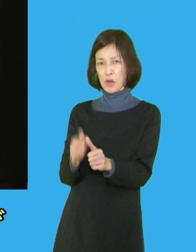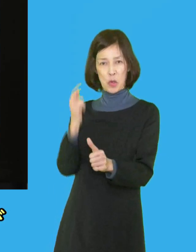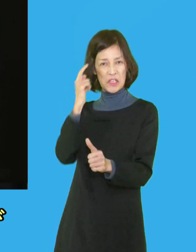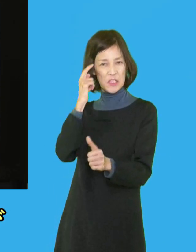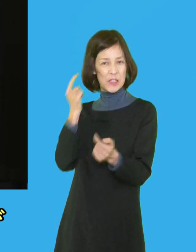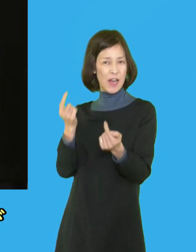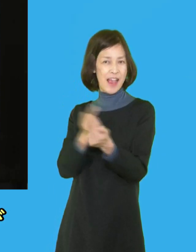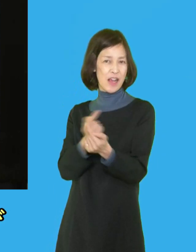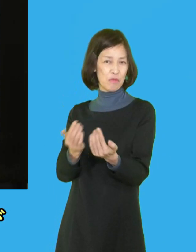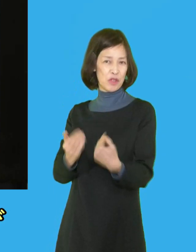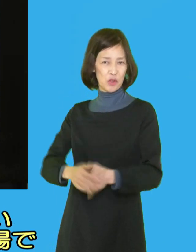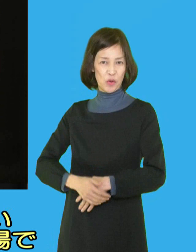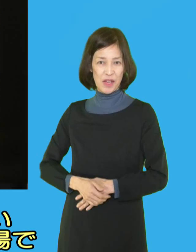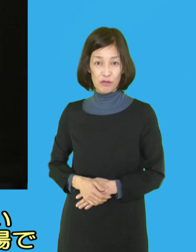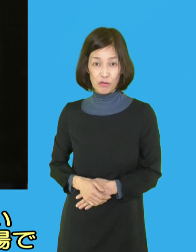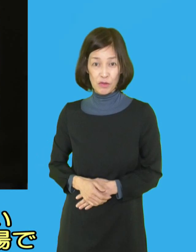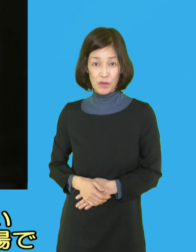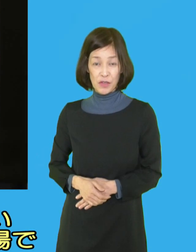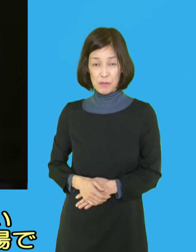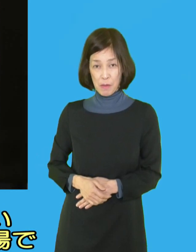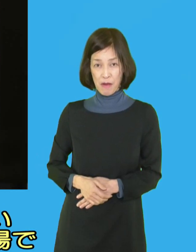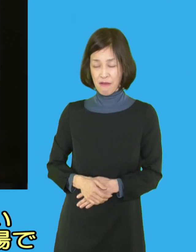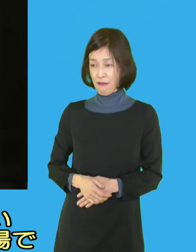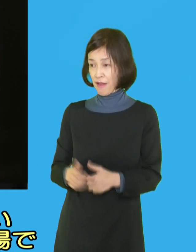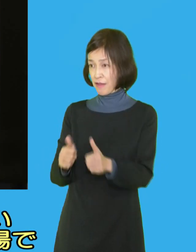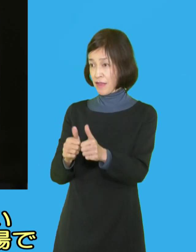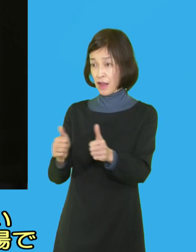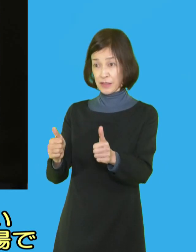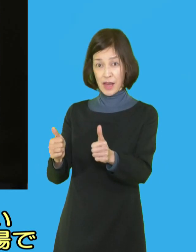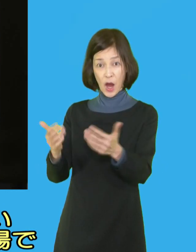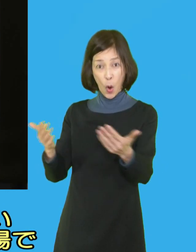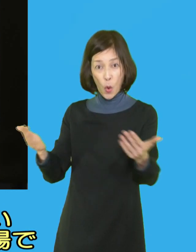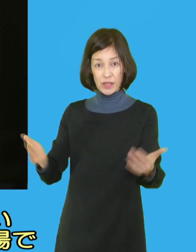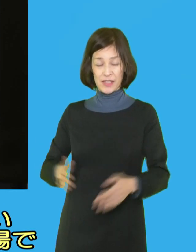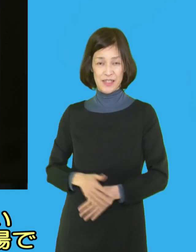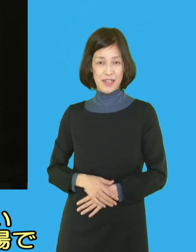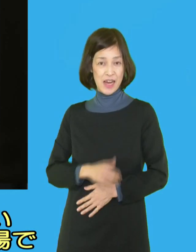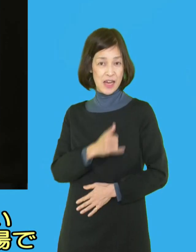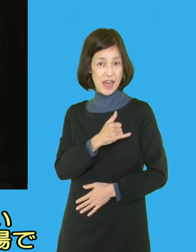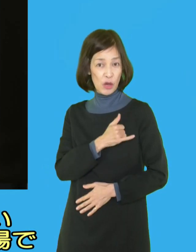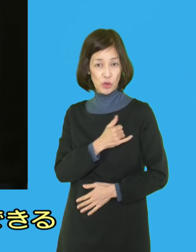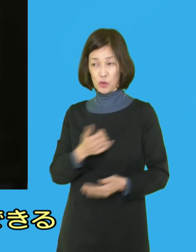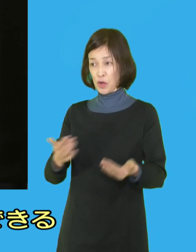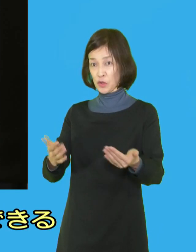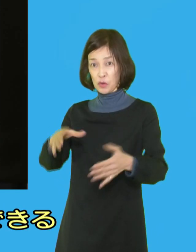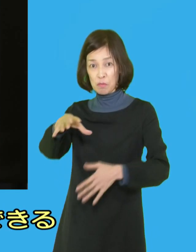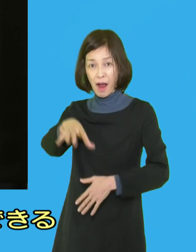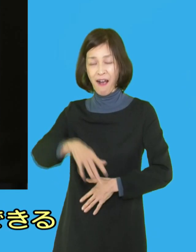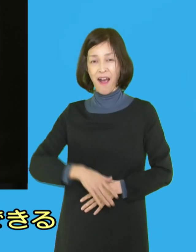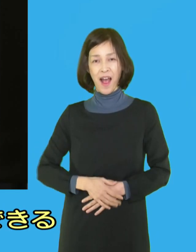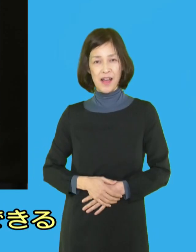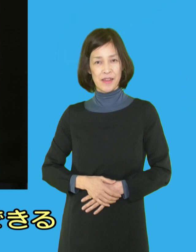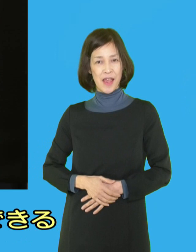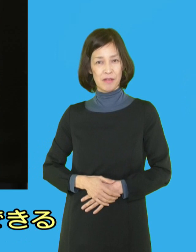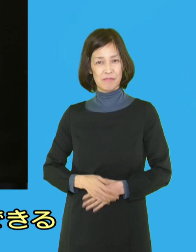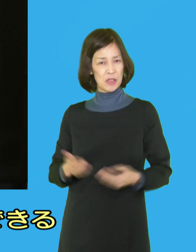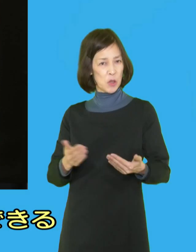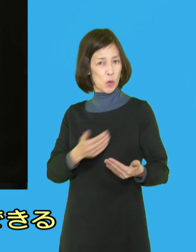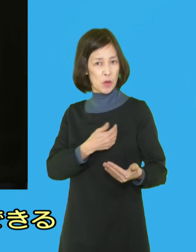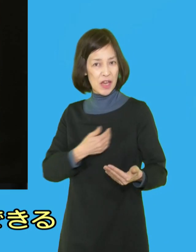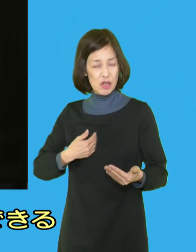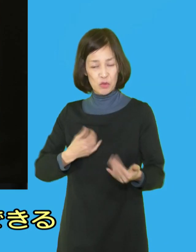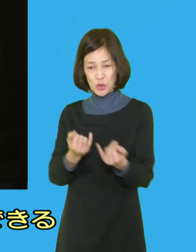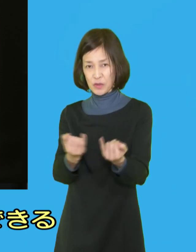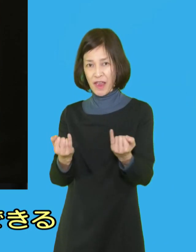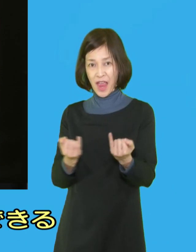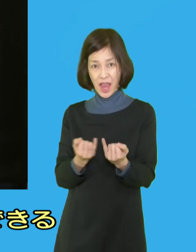というものが欠かせません。まあ、これまでまあ男性が多い管理職役職者の職場でですね、まあ、活躍できる女性がどんどん活躍でき